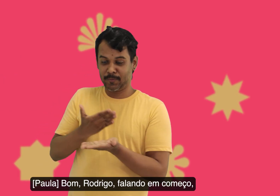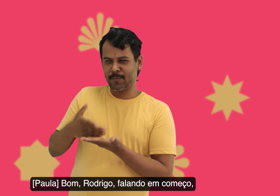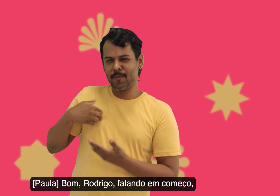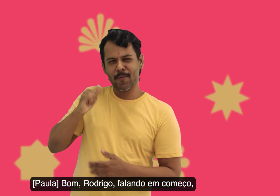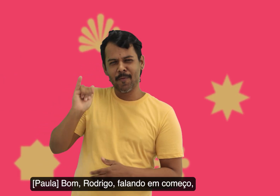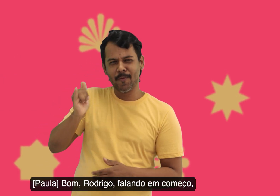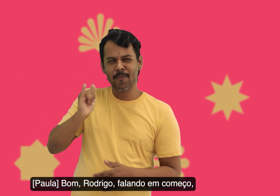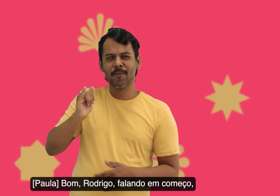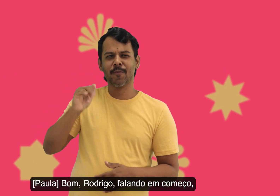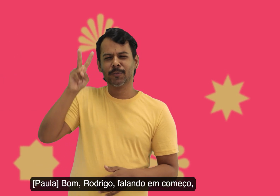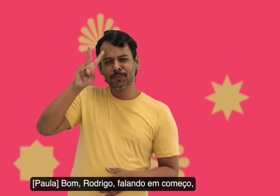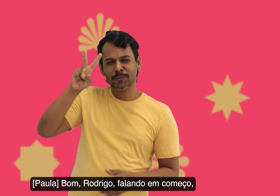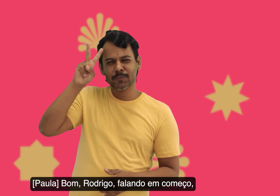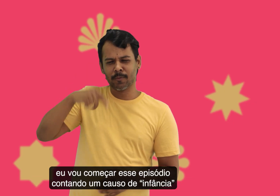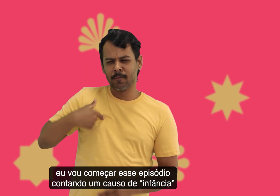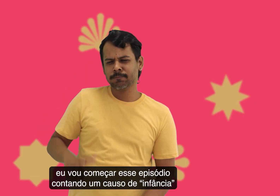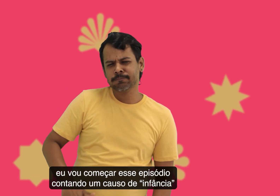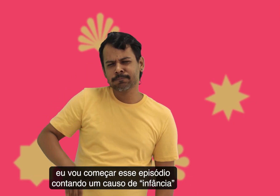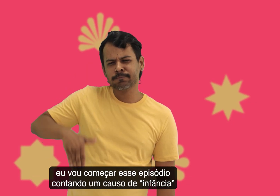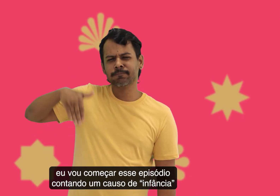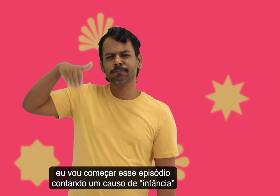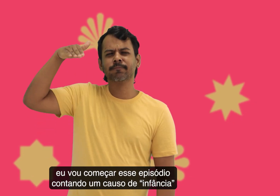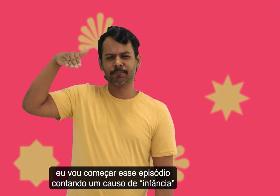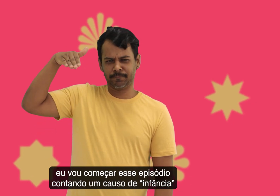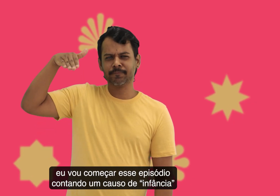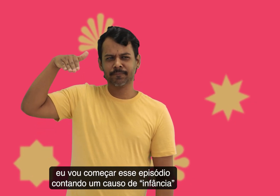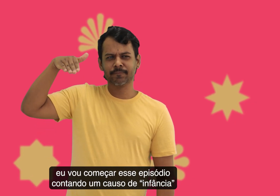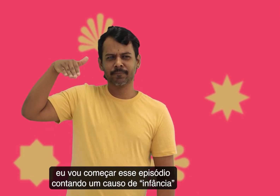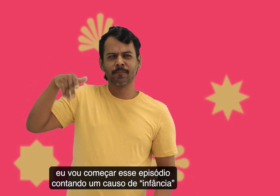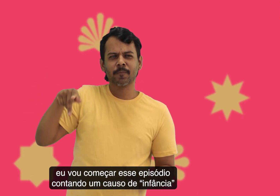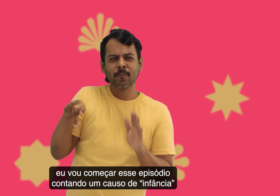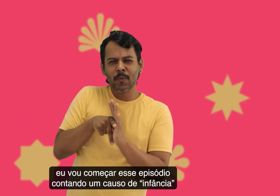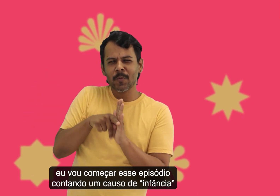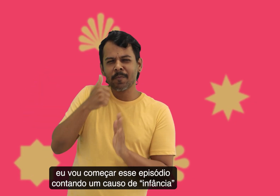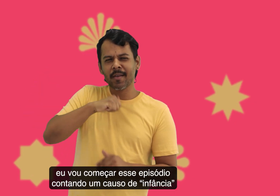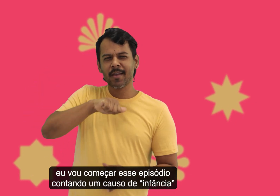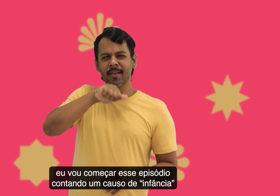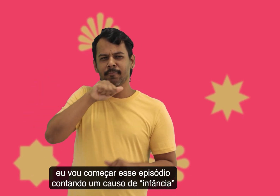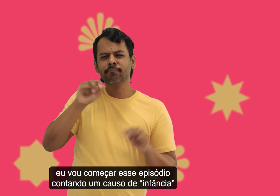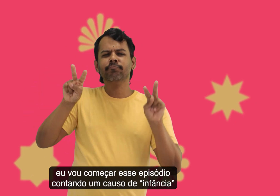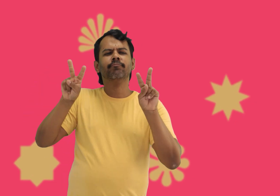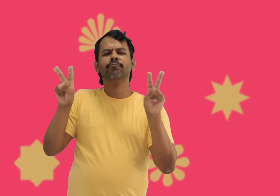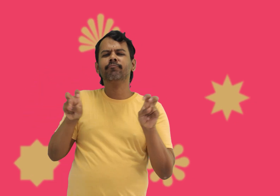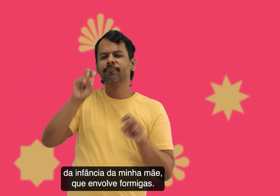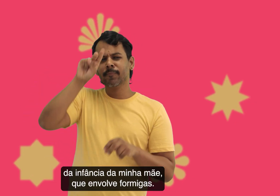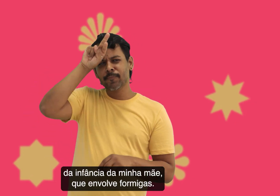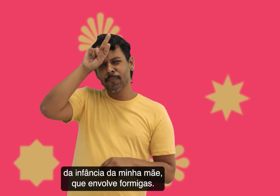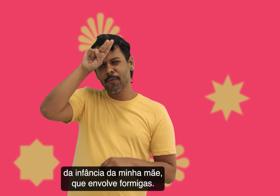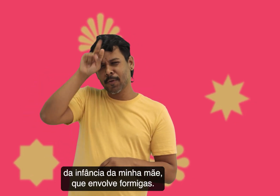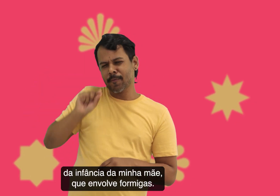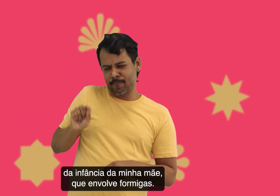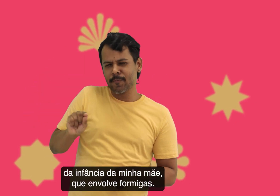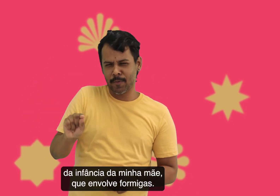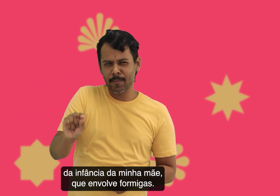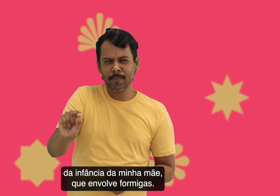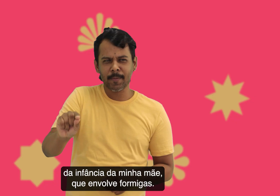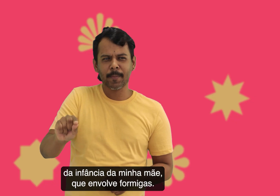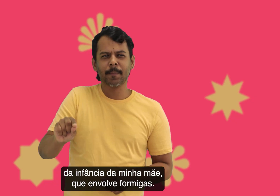Bom, Rodrigo, falando em começo, eu vou começar esse episódio contando um caso de infância, da infância da minha mãe,